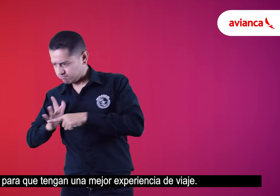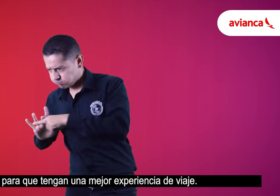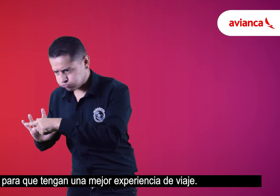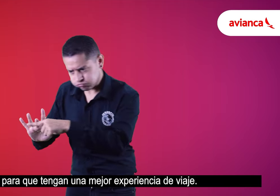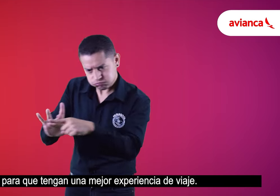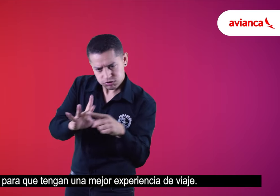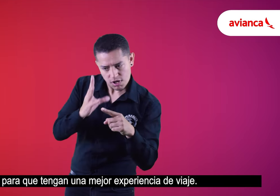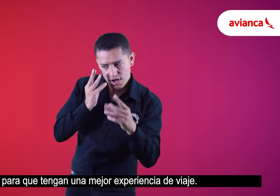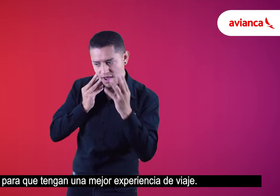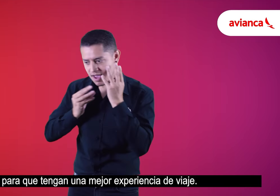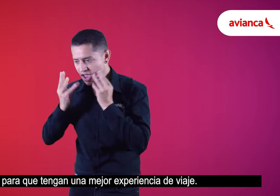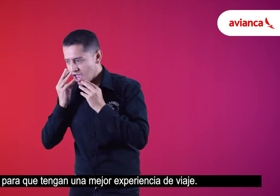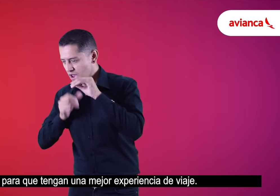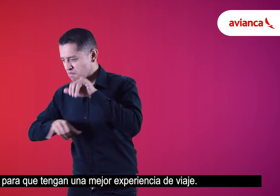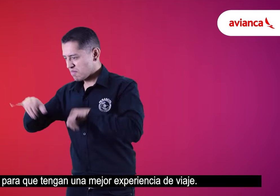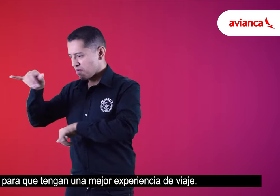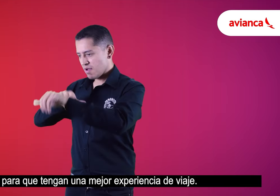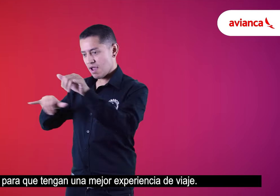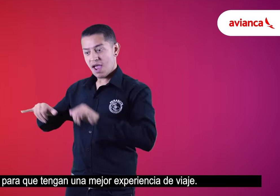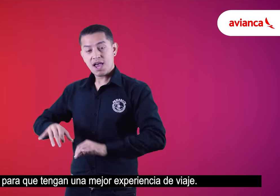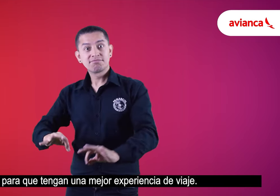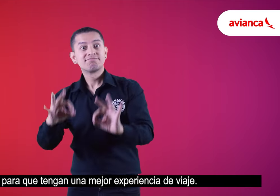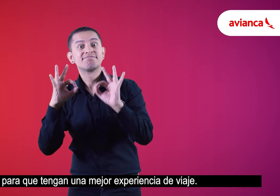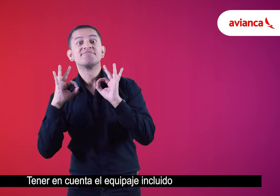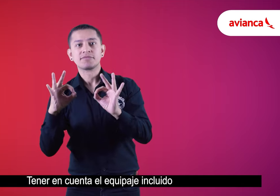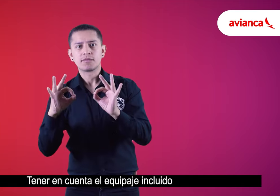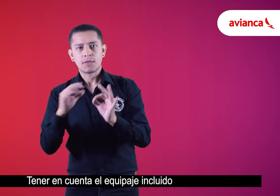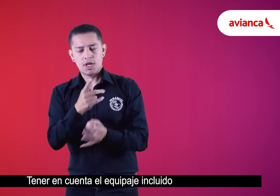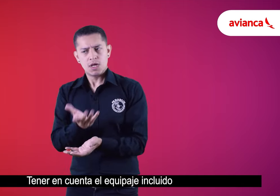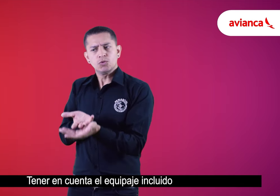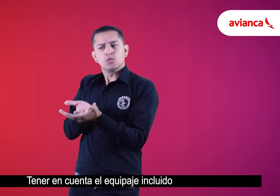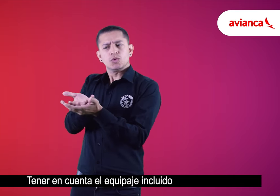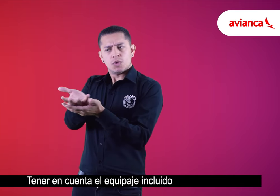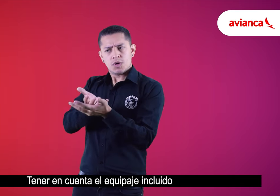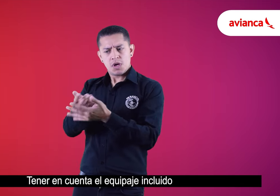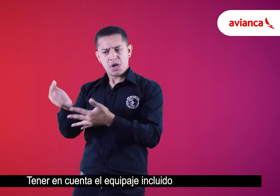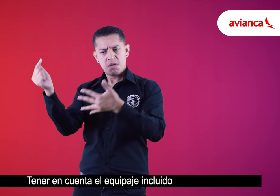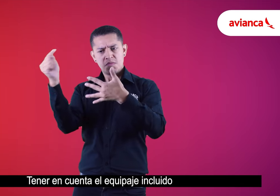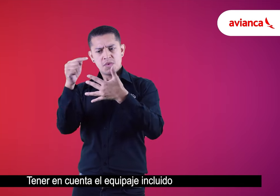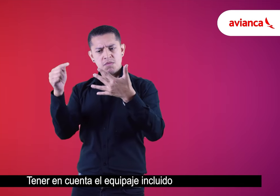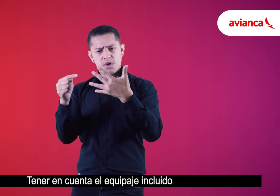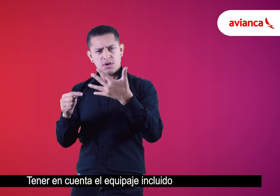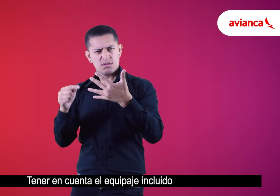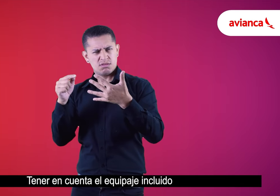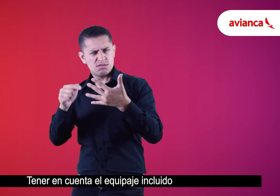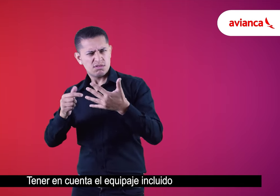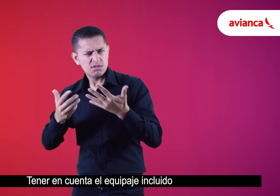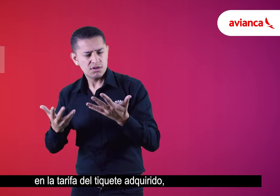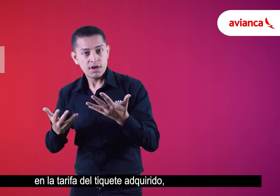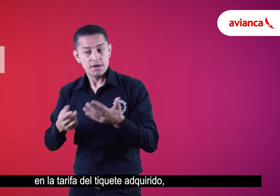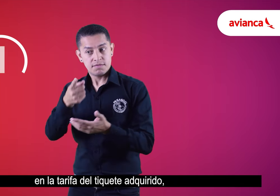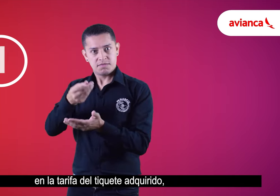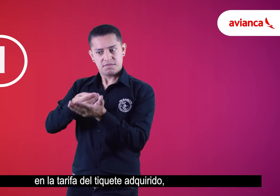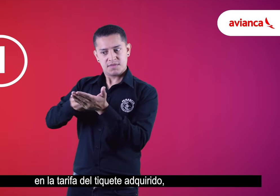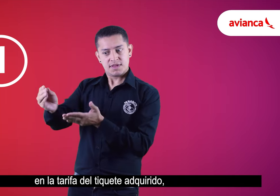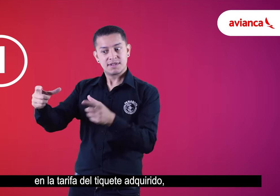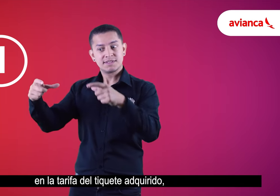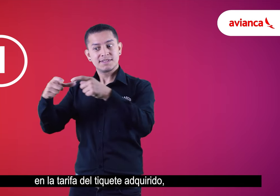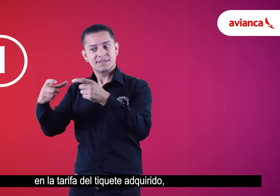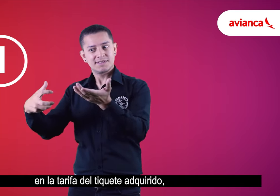una mejor experiencia de viaje. Tener en cuenta el equipaje incluido en la tarifa del